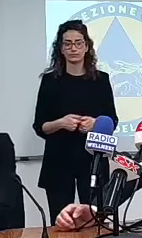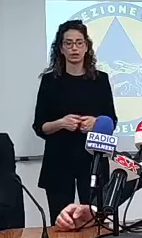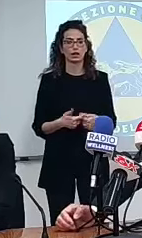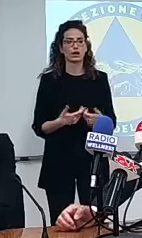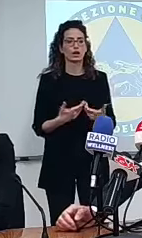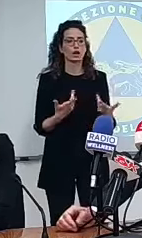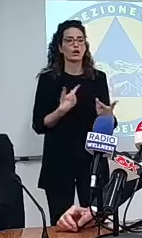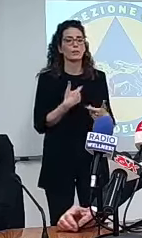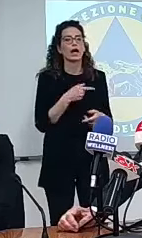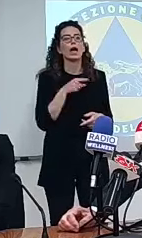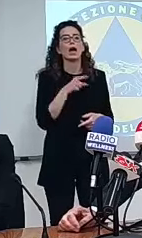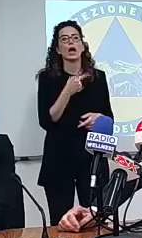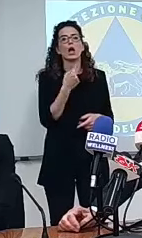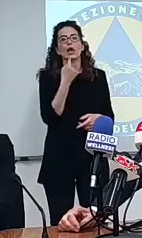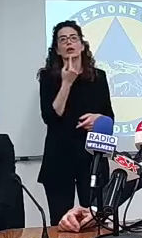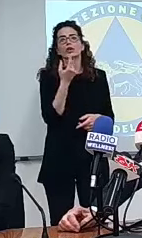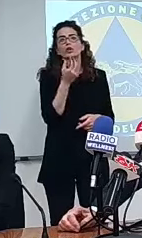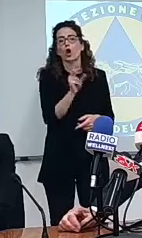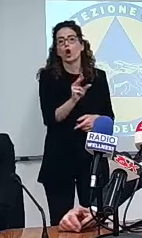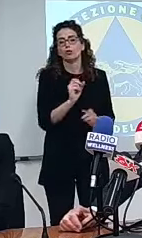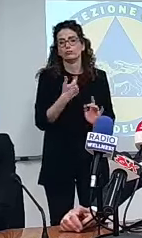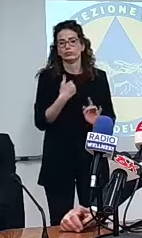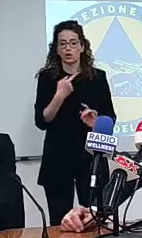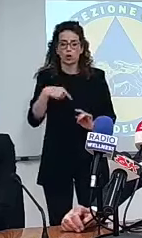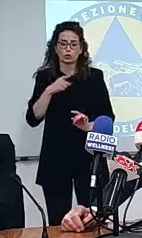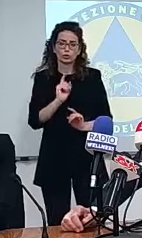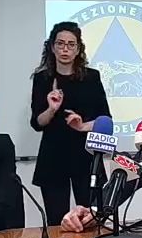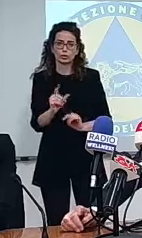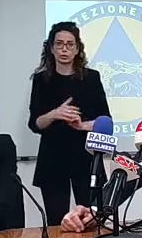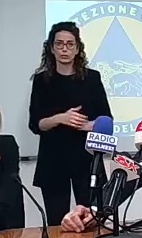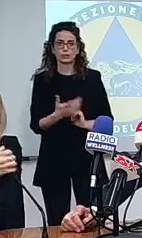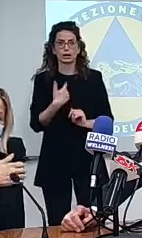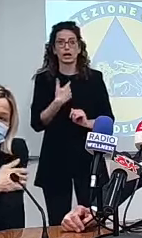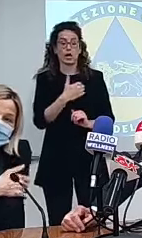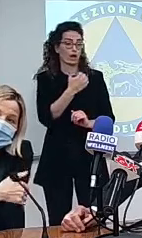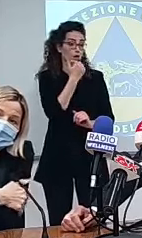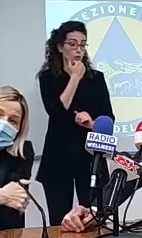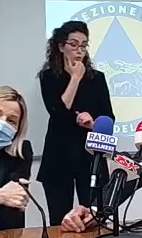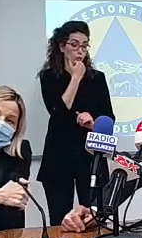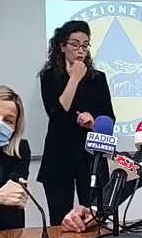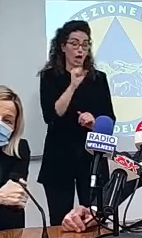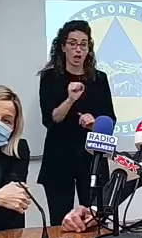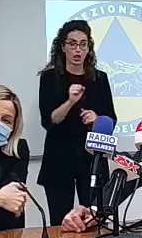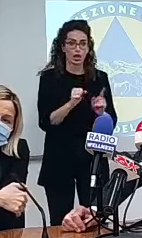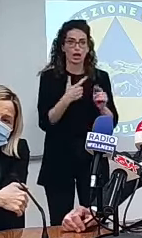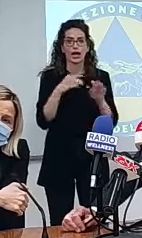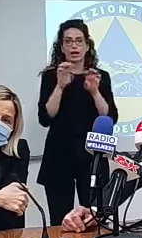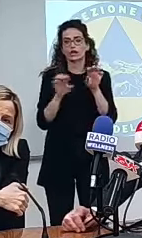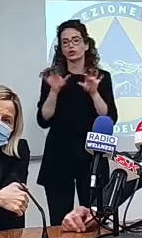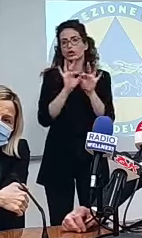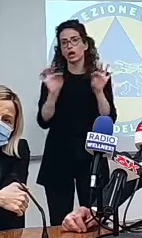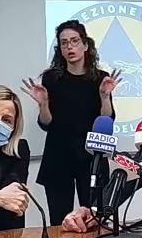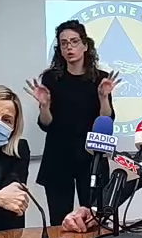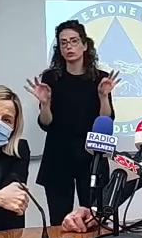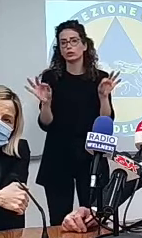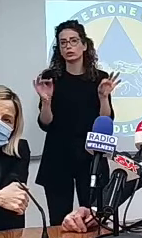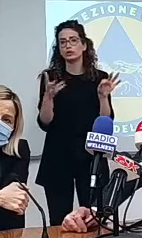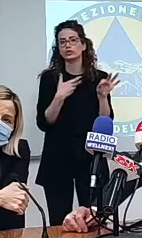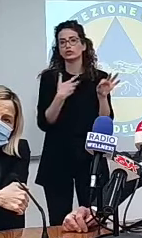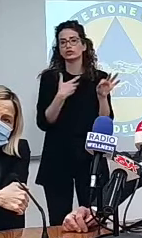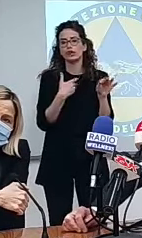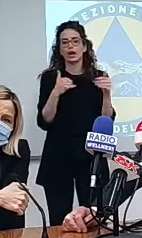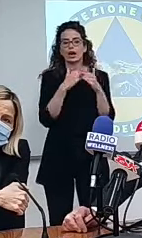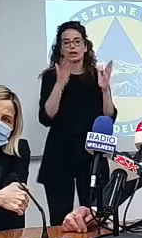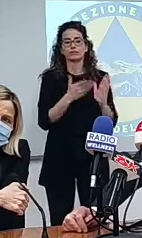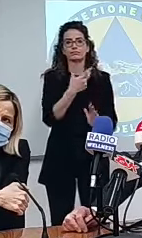Allora, dirà lui di no, ai turisti, ma noi no. Ma alcune regioni, scusa Alda, hanno ad esempio previsto il domicilio per la